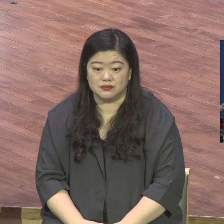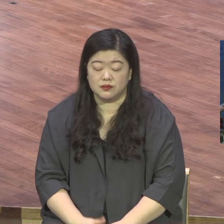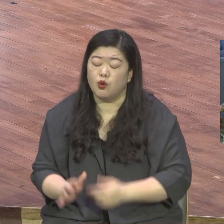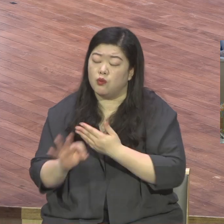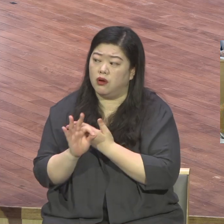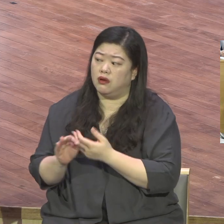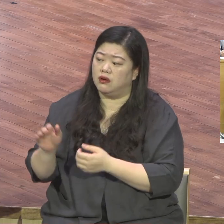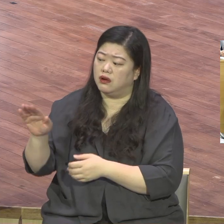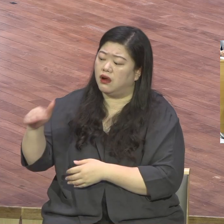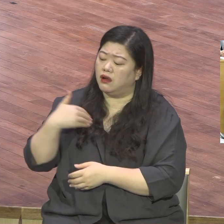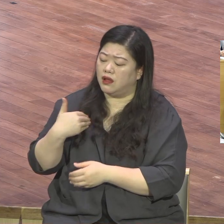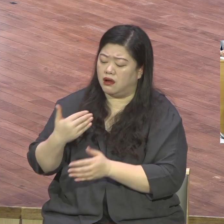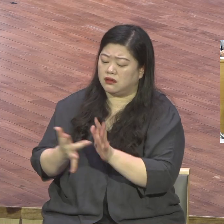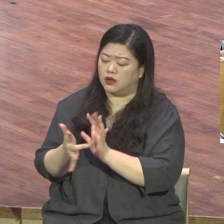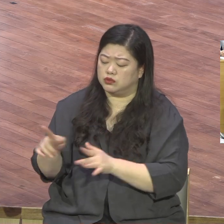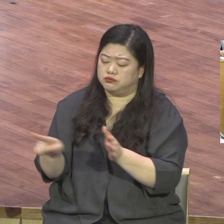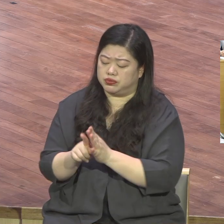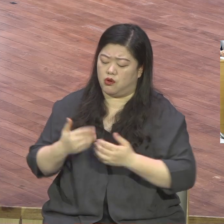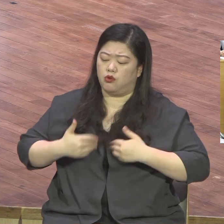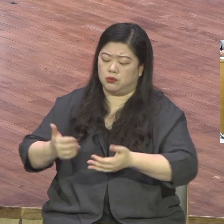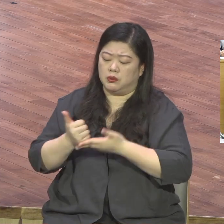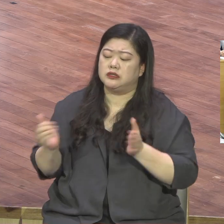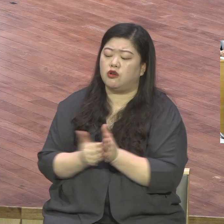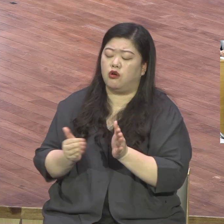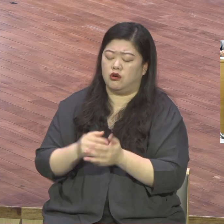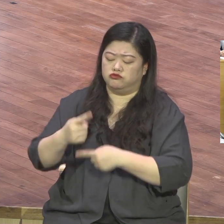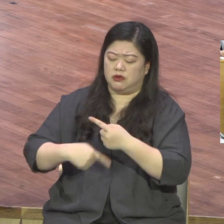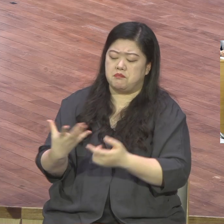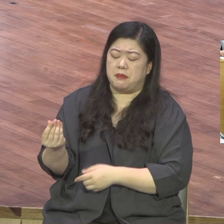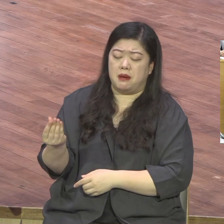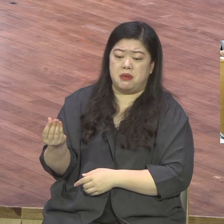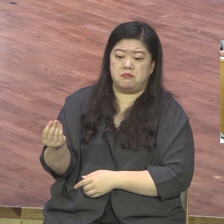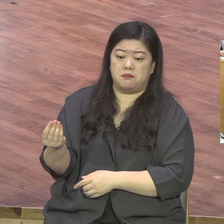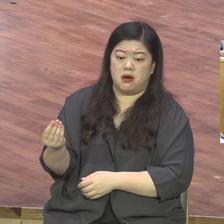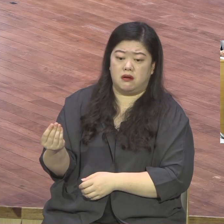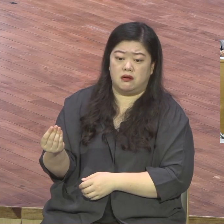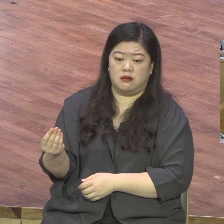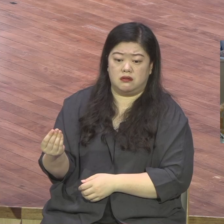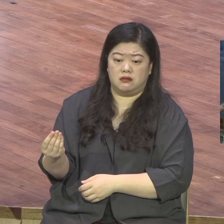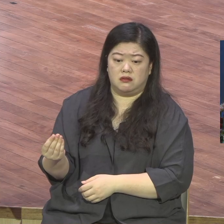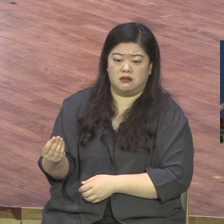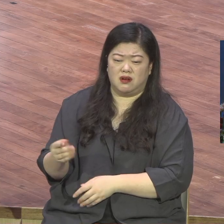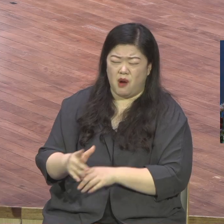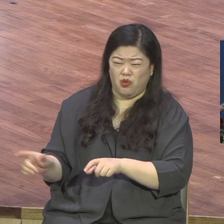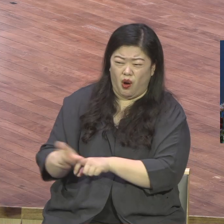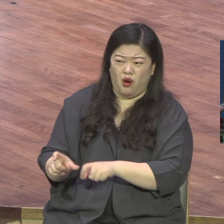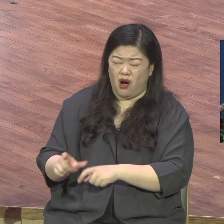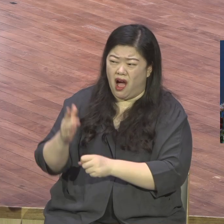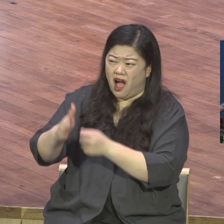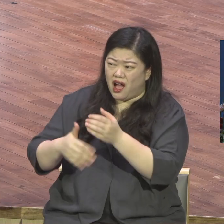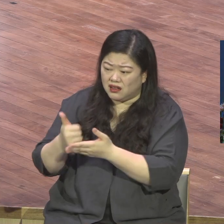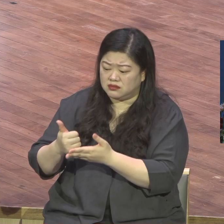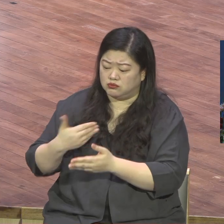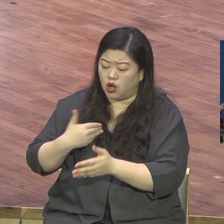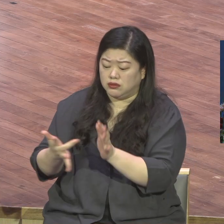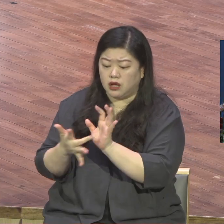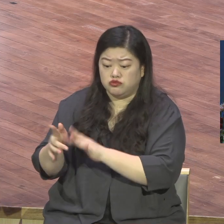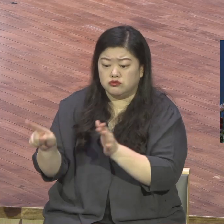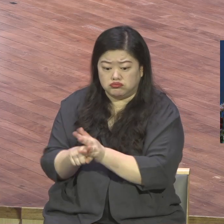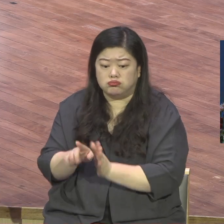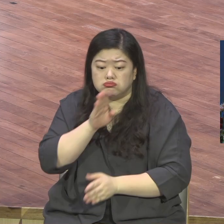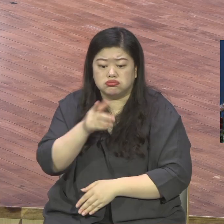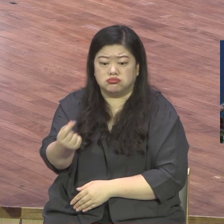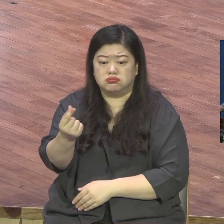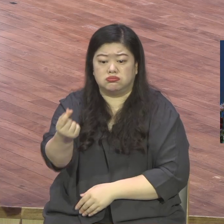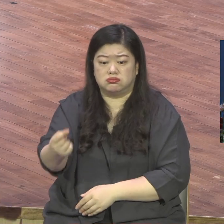결코 아니라는 거예요. 하나님과 나와의 관계로서 끝났다가 아니에요. 뭐 하나님 알면 되지만 하나님 내 중심하면 끝난 거지. 인간들이 뭐